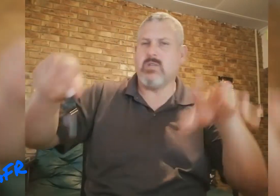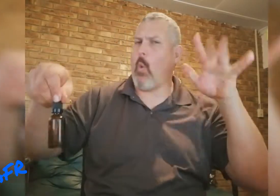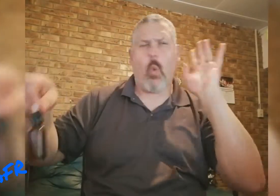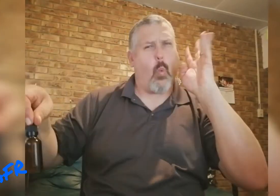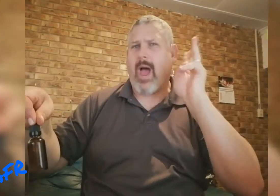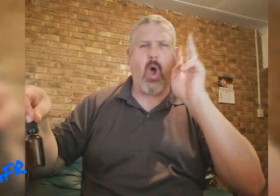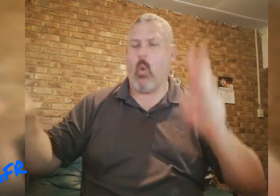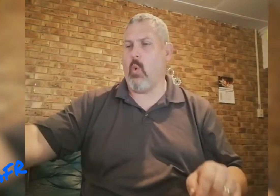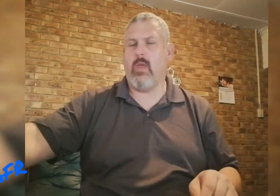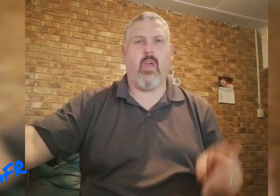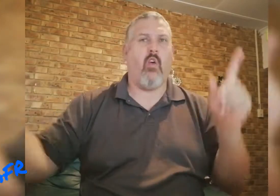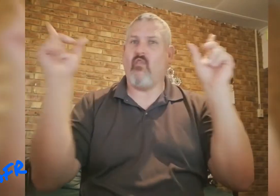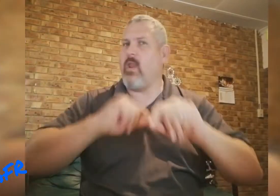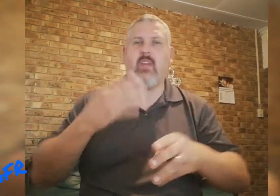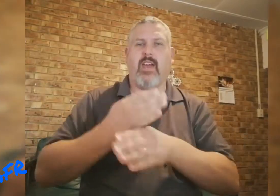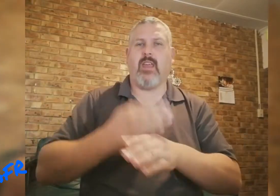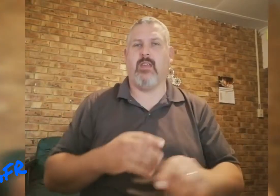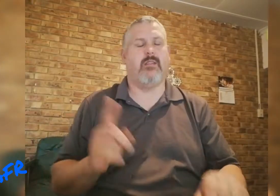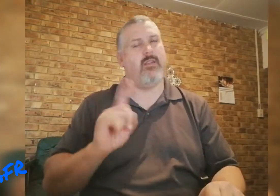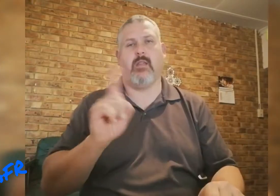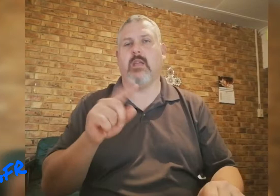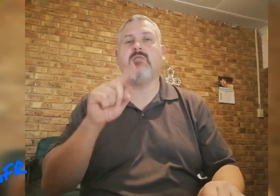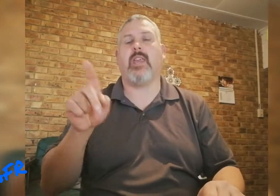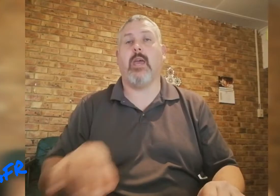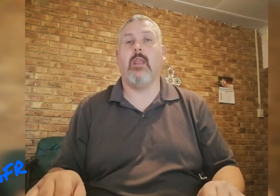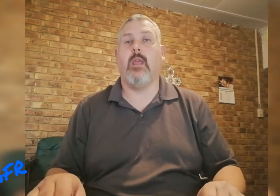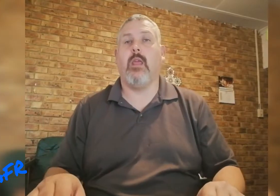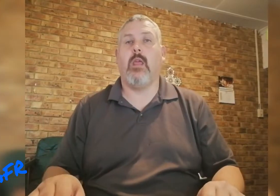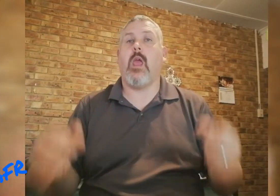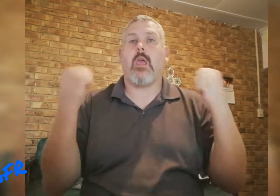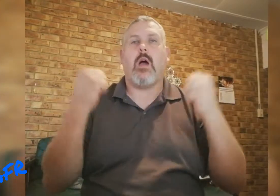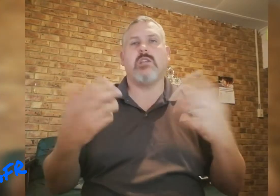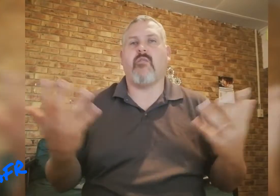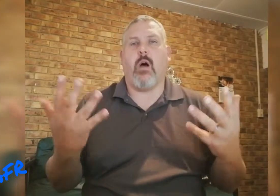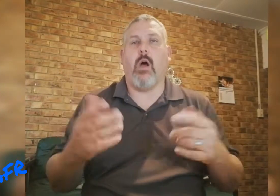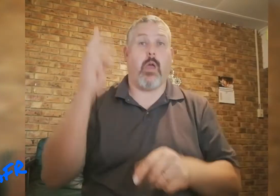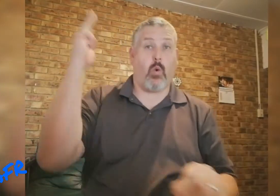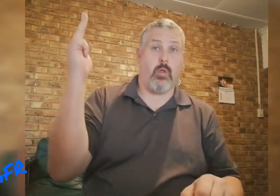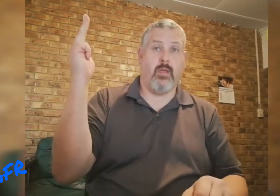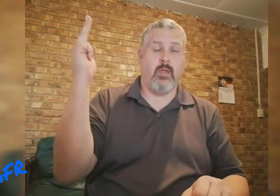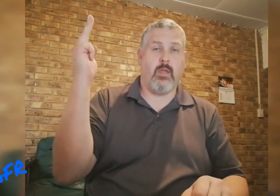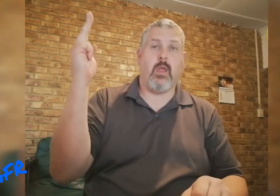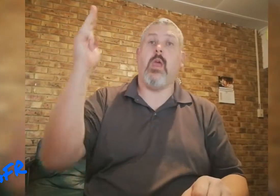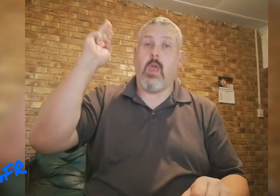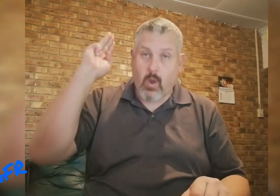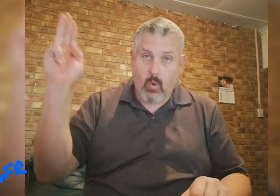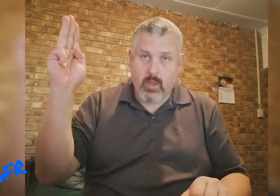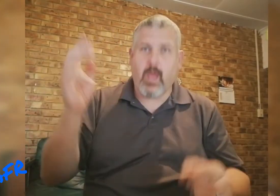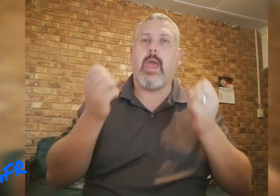is wauw, wonderwerk. Verkeerd. Kracht is waar in God. God